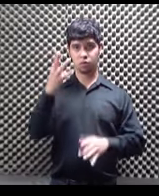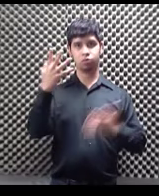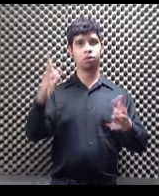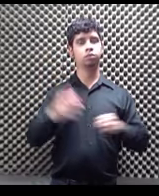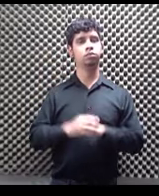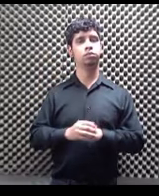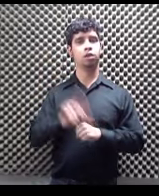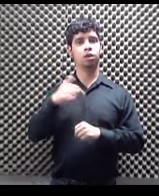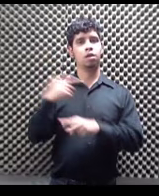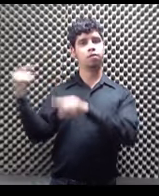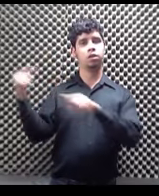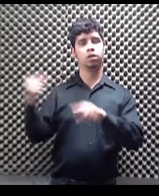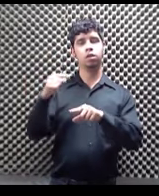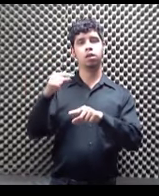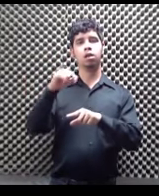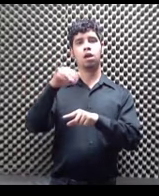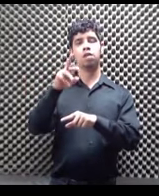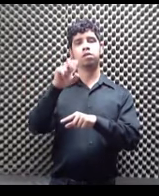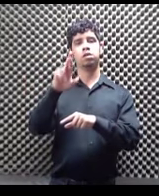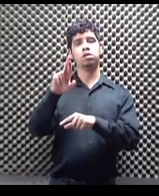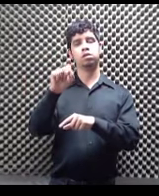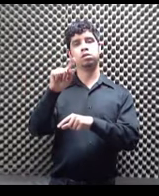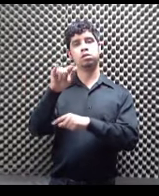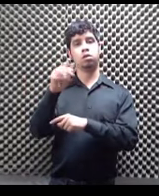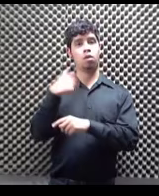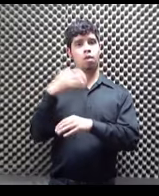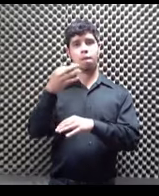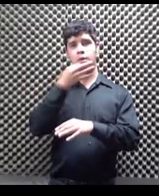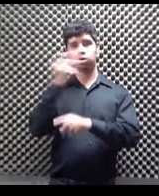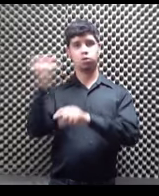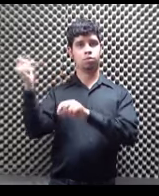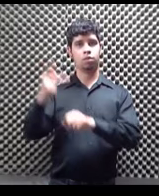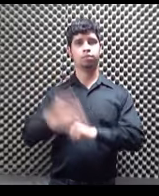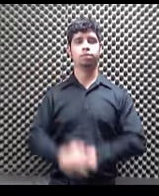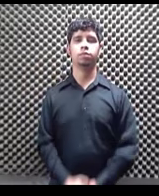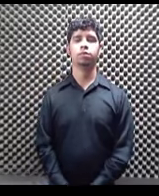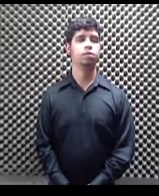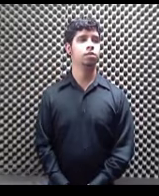de la Fundación Nacional para la Cultura Popular. Mira, venimos ya.